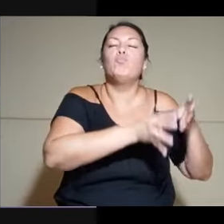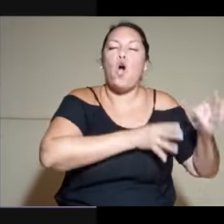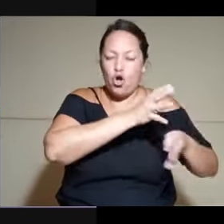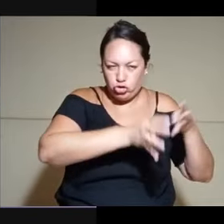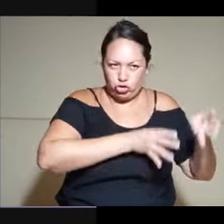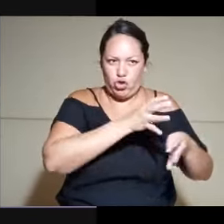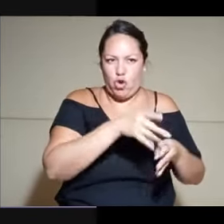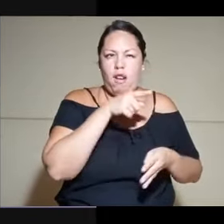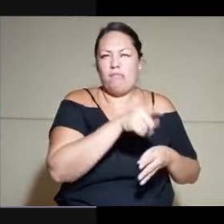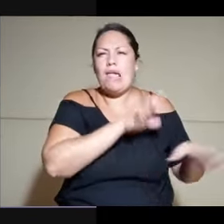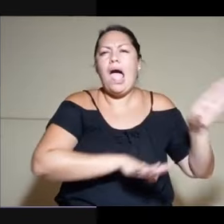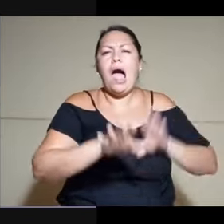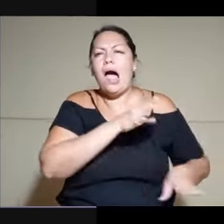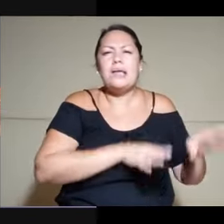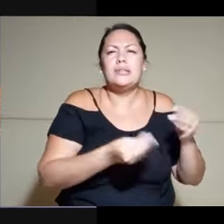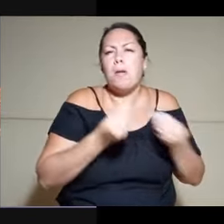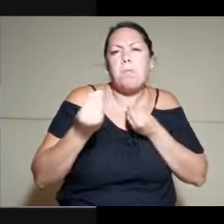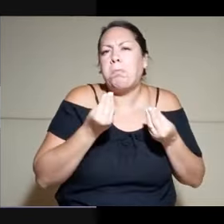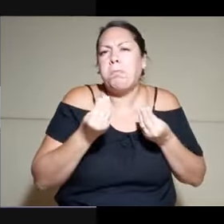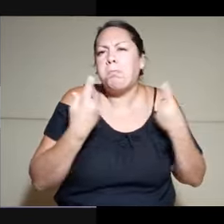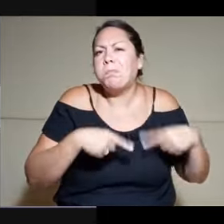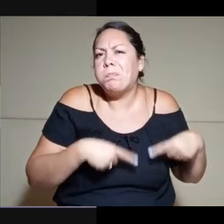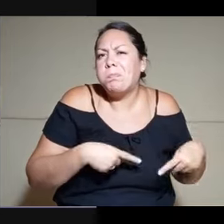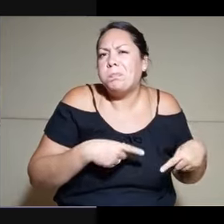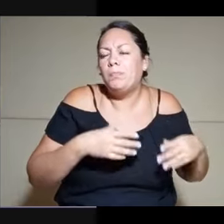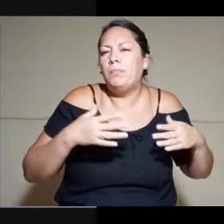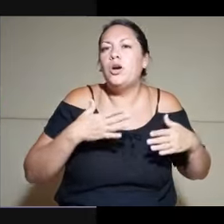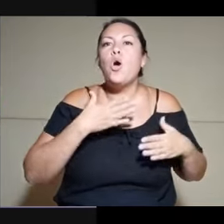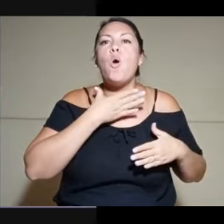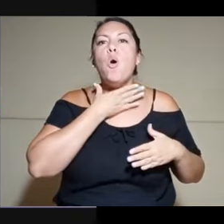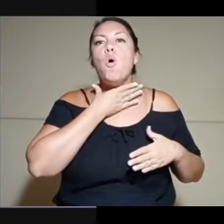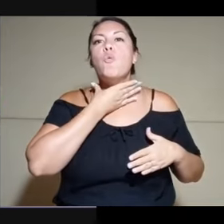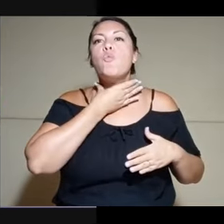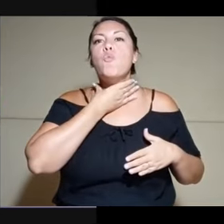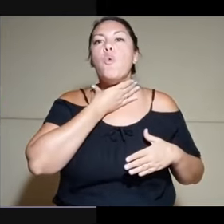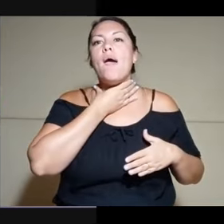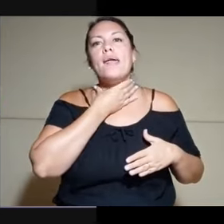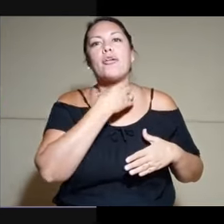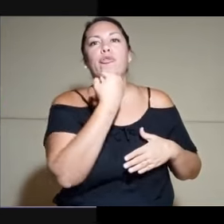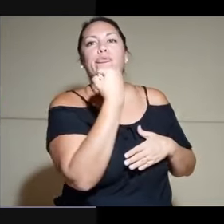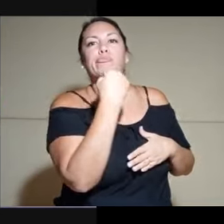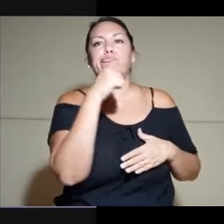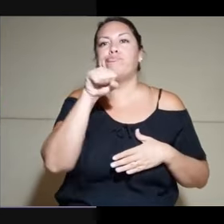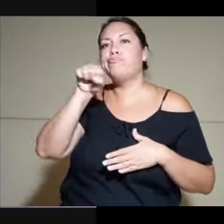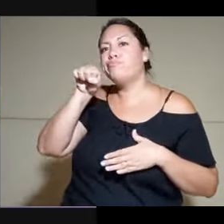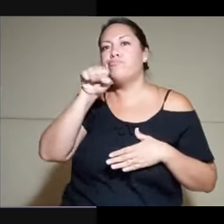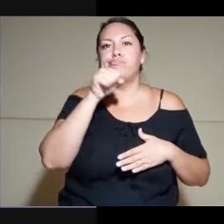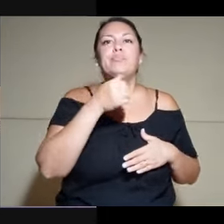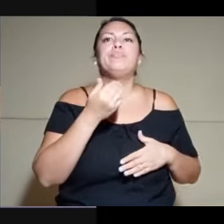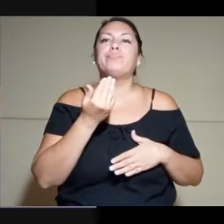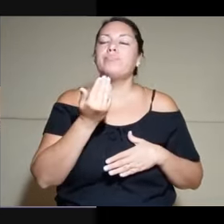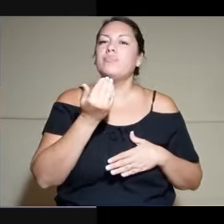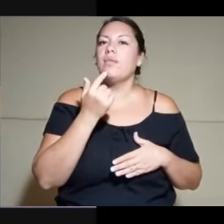par craneal? Motoras. Muy Motoras. bien, motoras. Porque ¿qué hace el par craneal 11? Blando, la faringe,